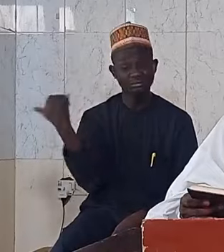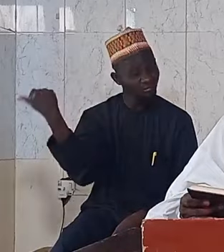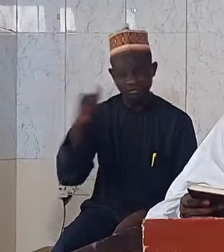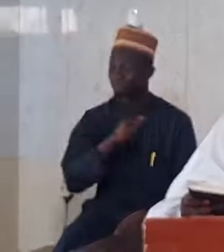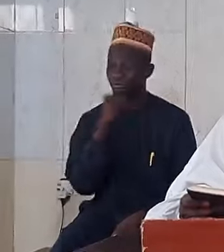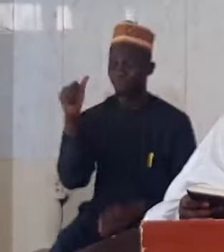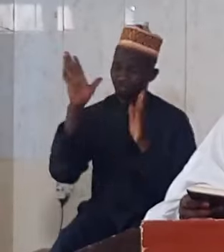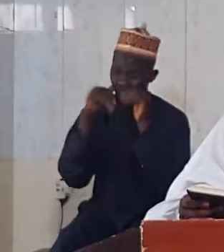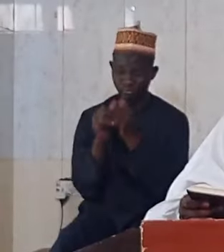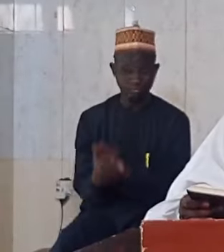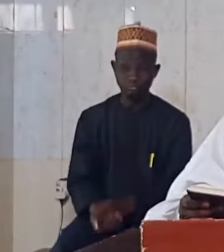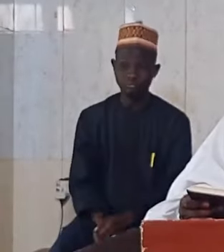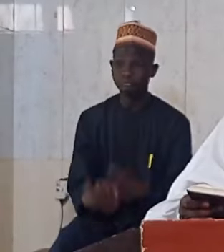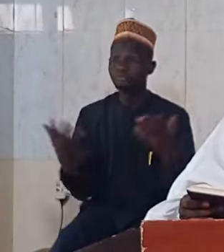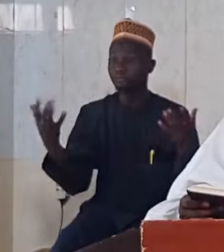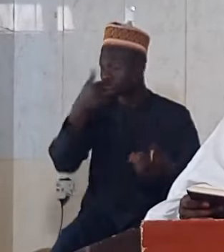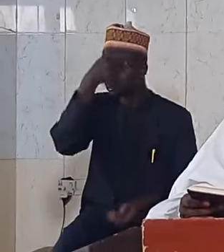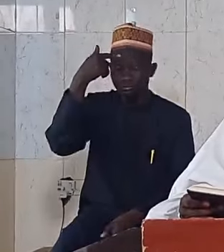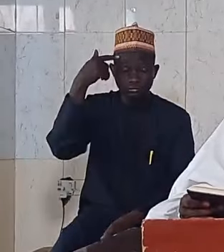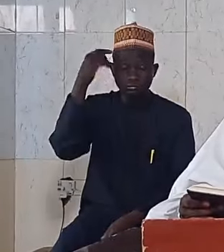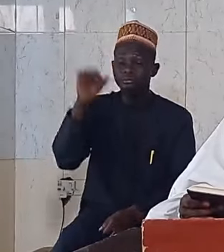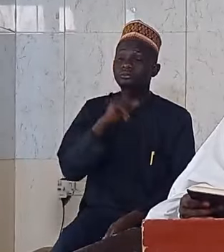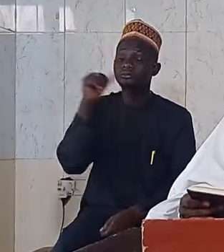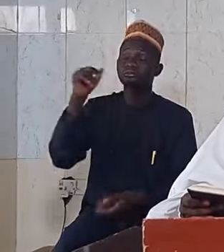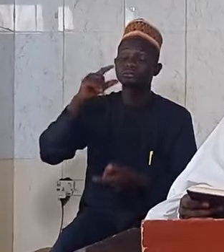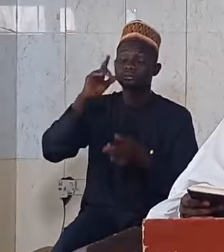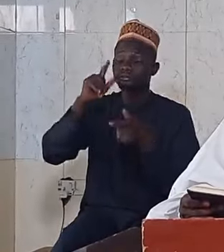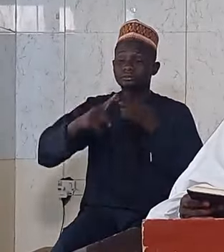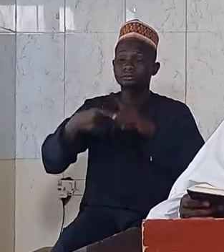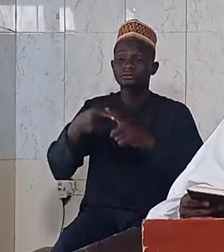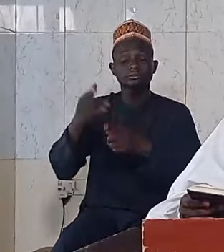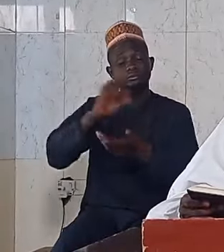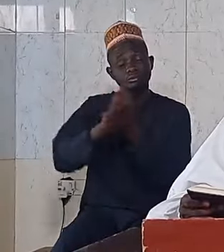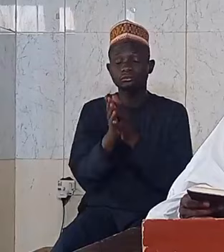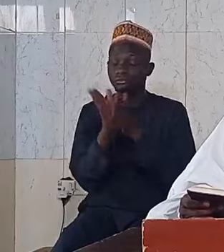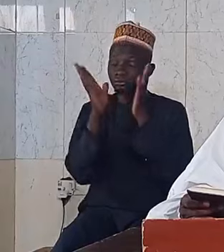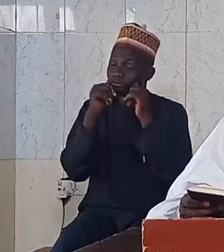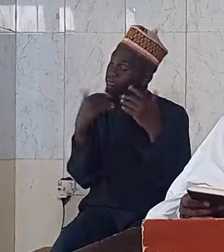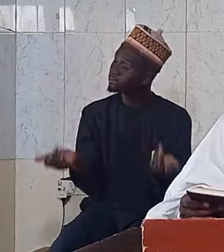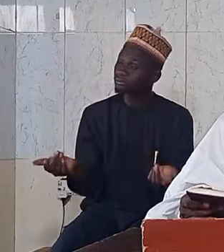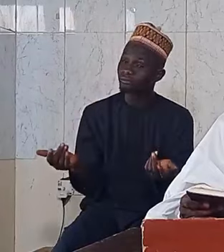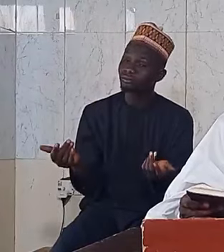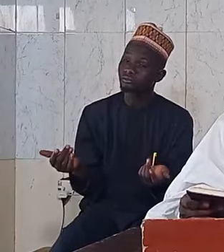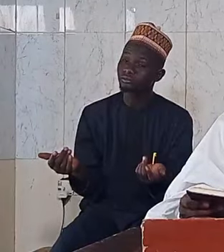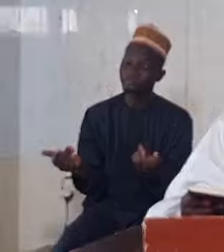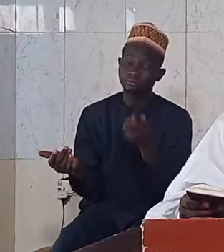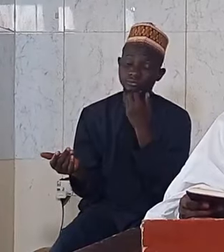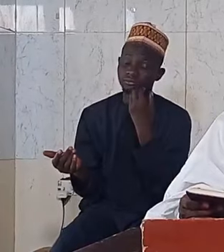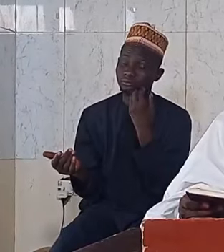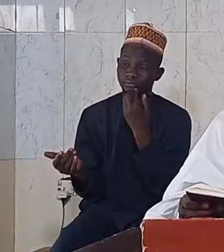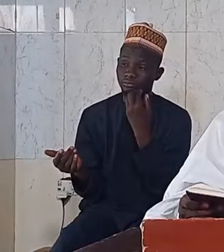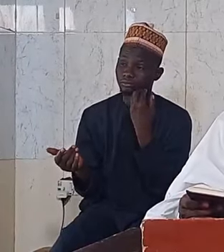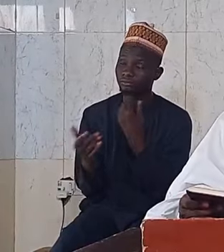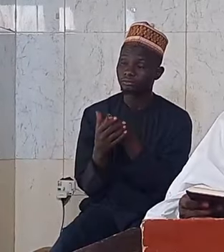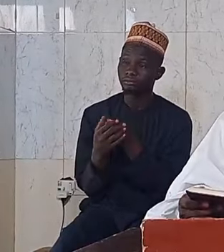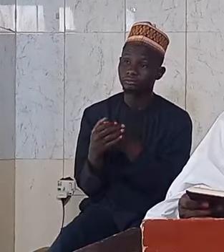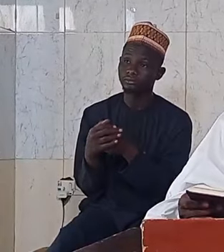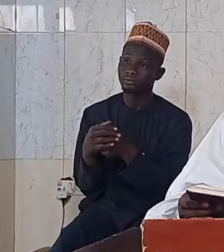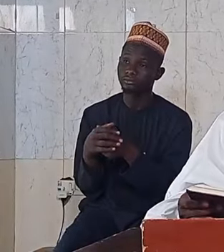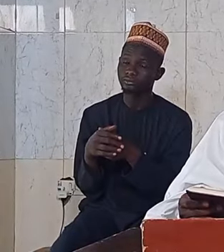yalla ah domin da ba majibincin shaydan bane da ya tuba ya bi Allah da ya tuba ya bi